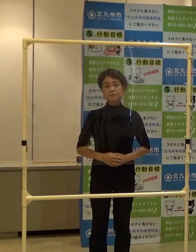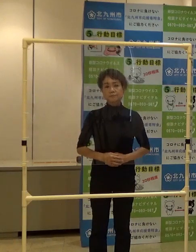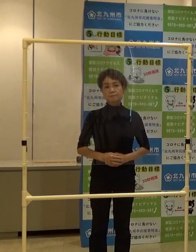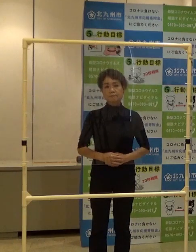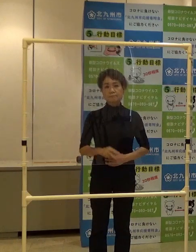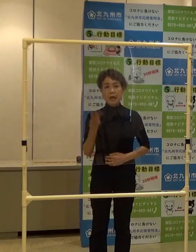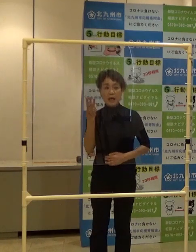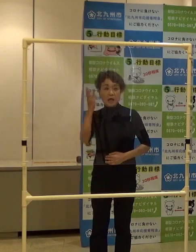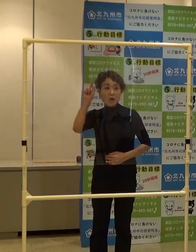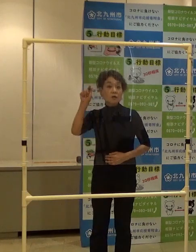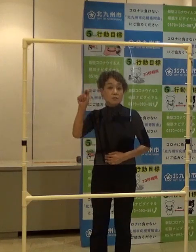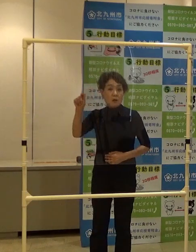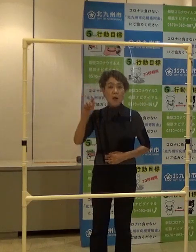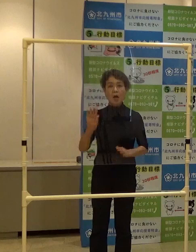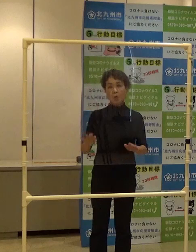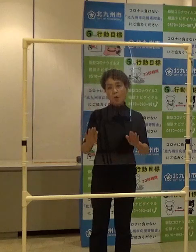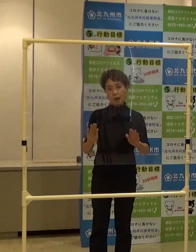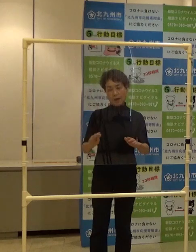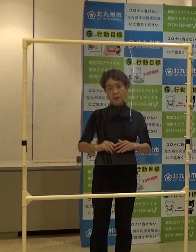鹿児島は今回、